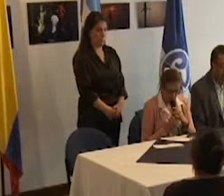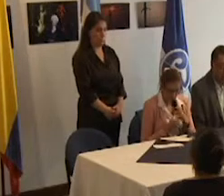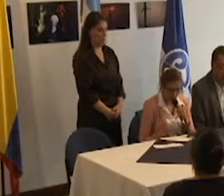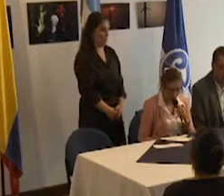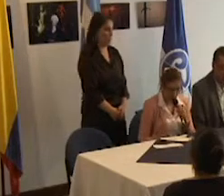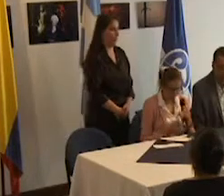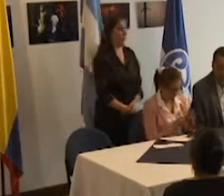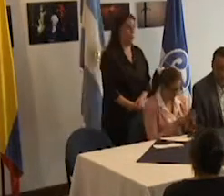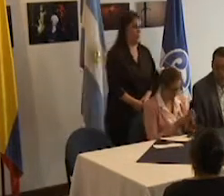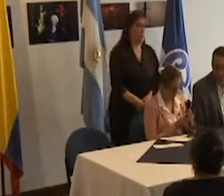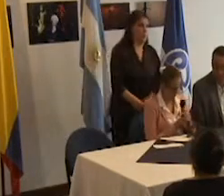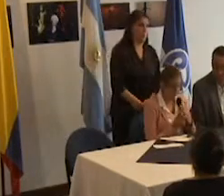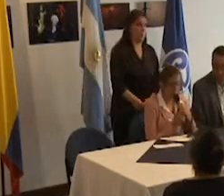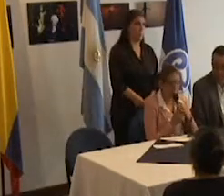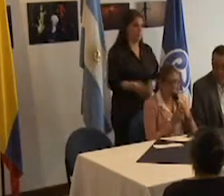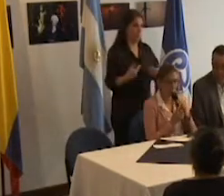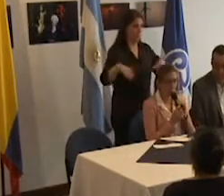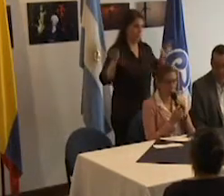Bueno,